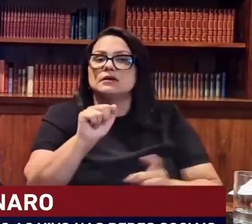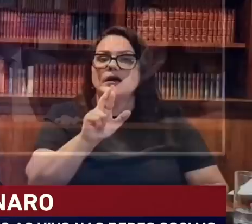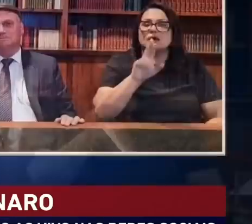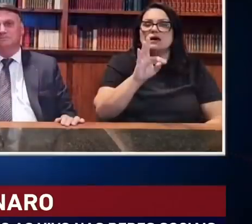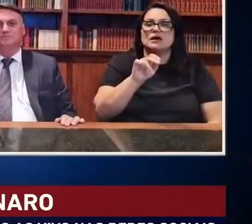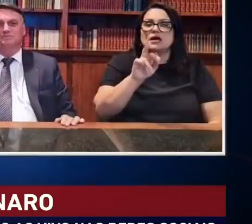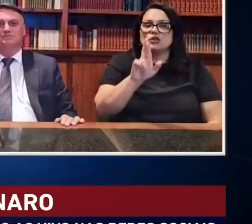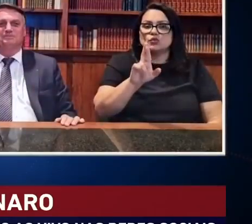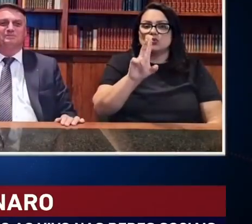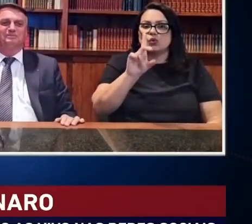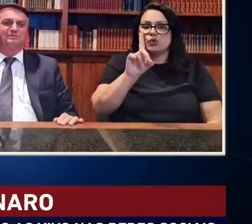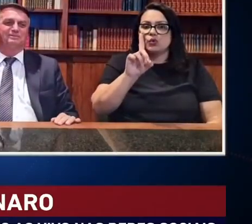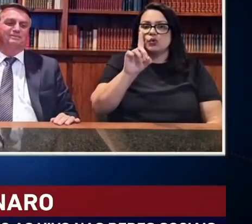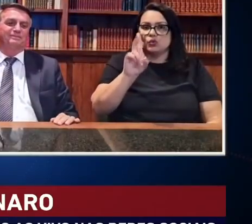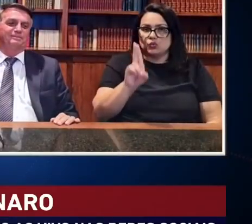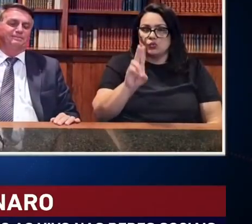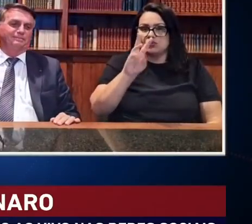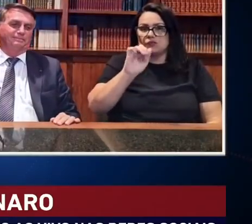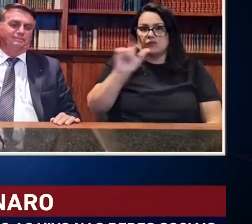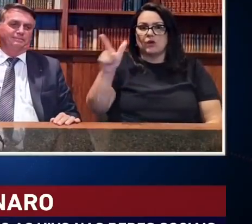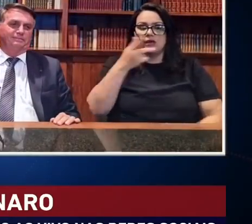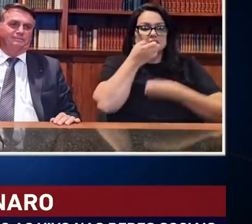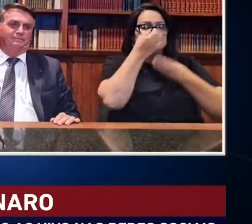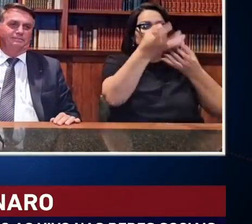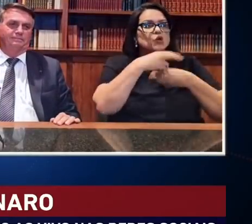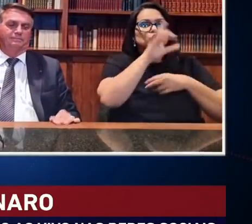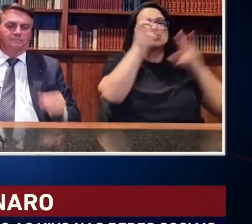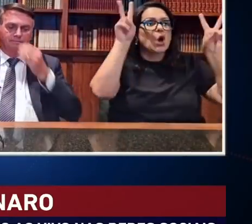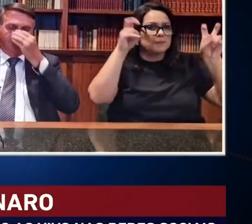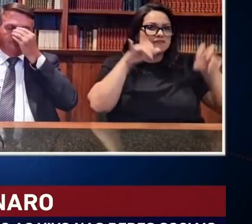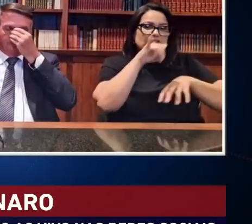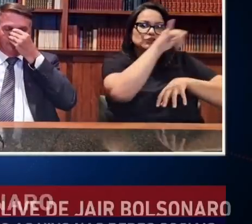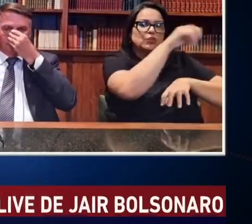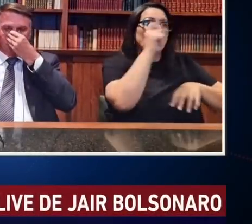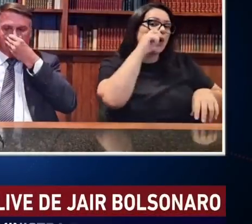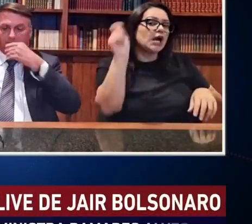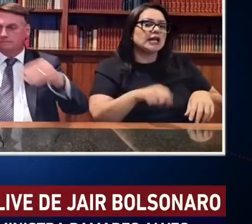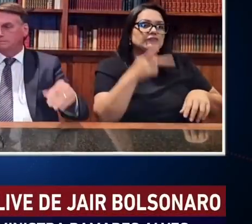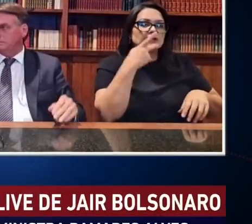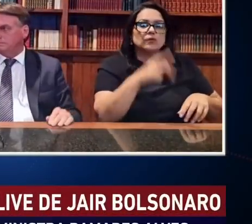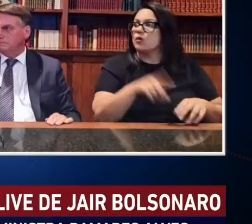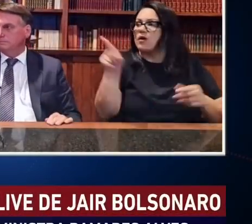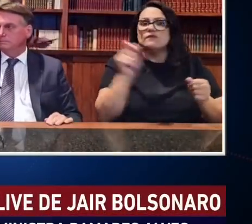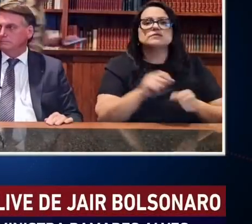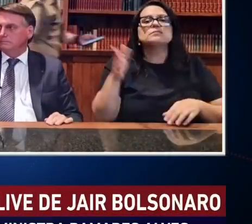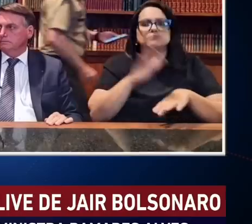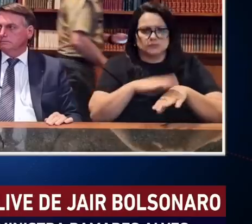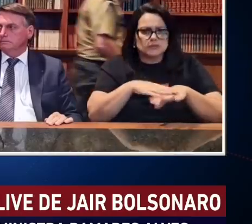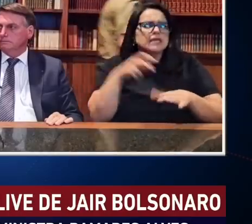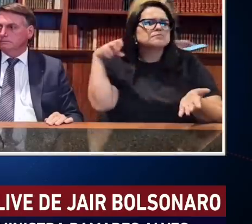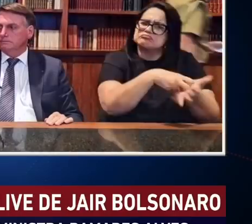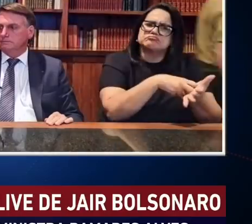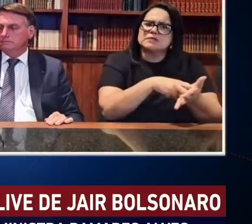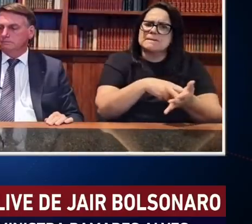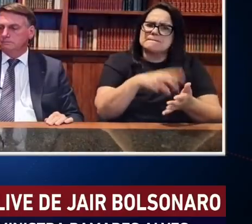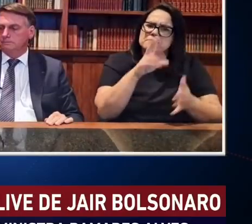o Mamãe Falei, pelas declarações sobre mulheres ucranianas? Obrigado. Pena máxima, cassação.